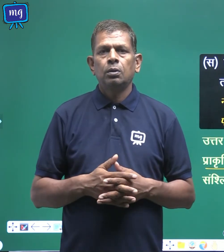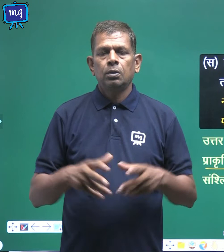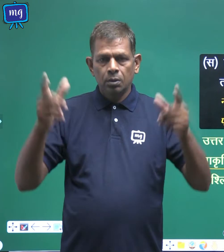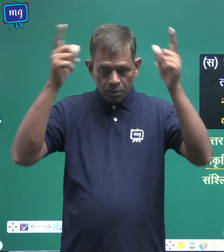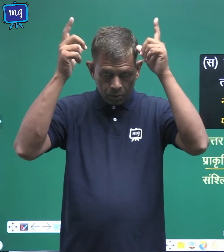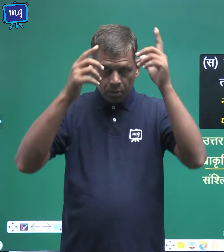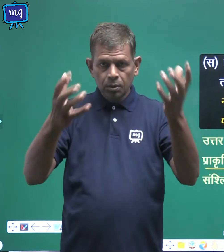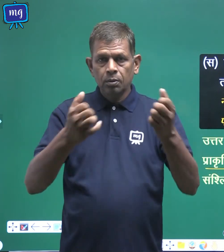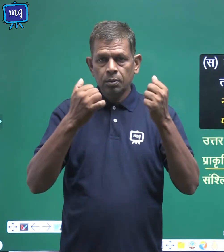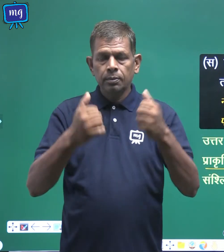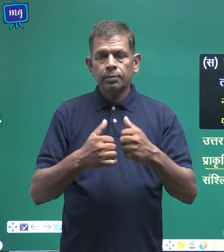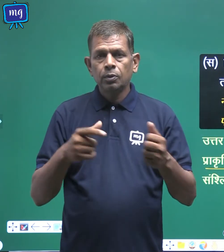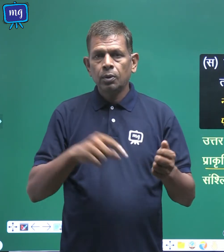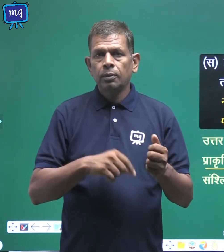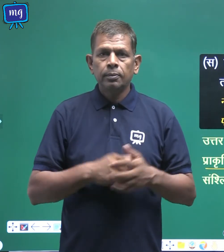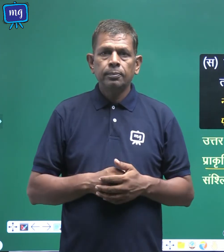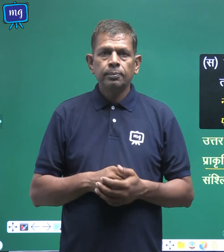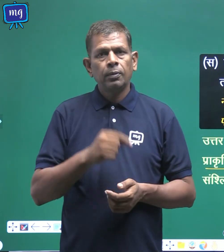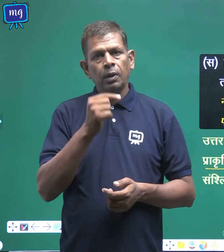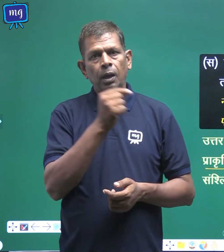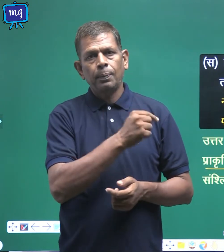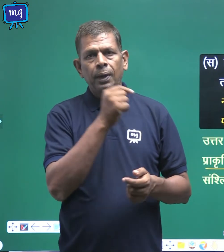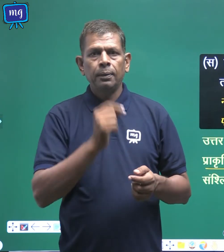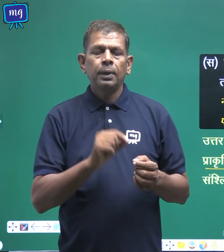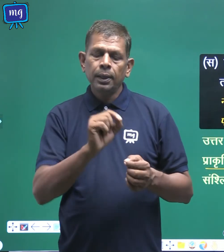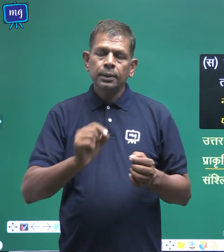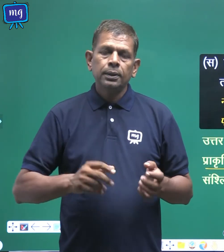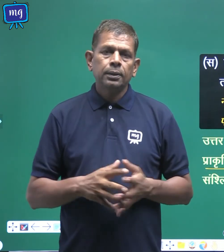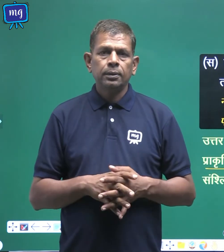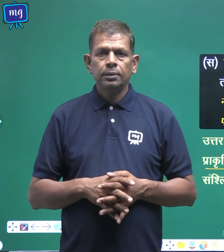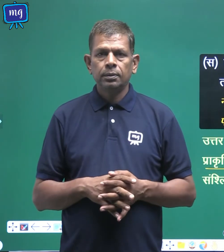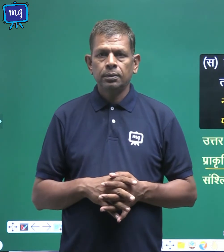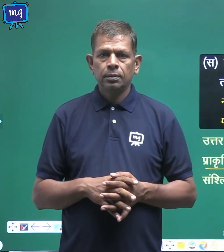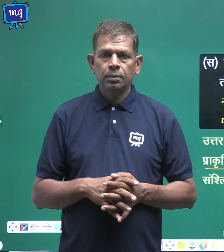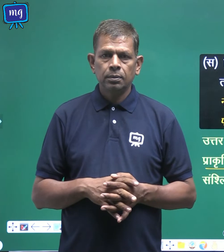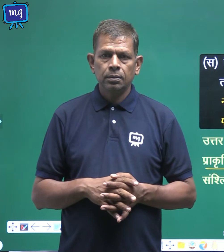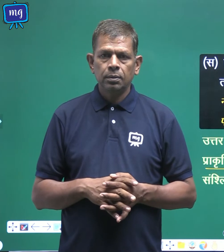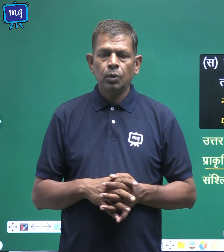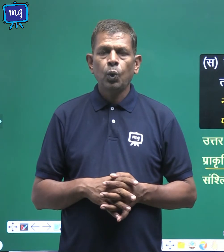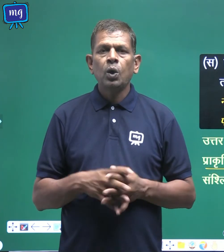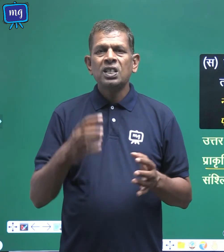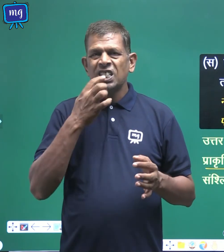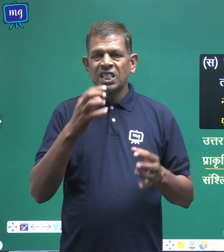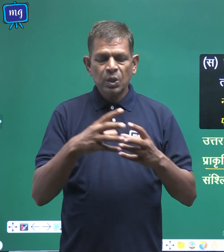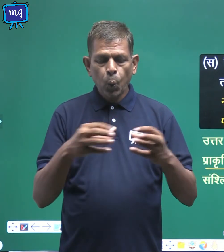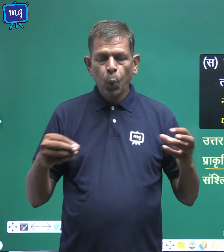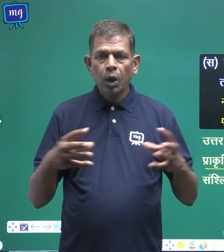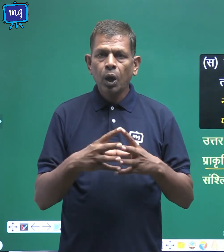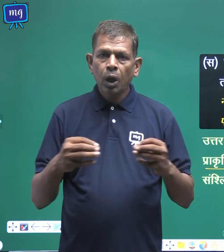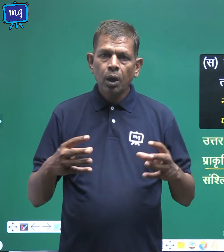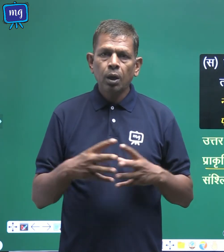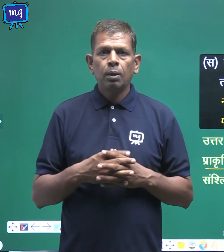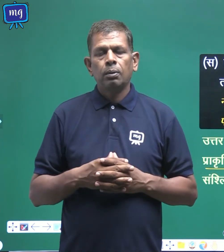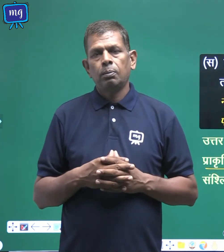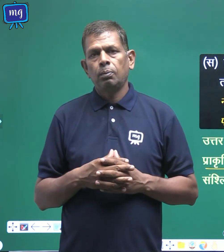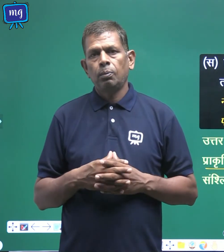है ना, तो हम इसे यहाँ पर लिख देंगे। रुई, रुई भी